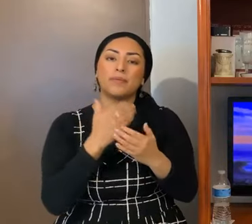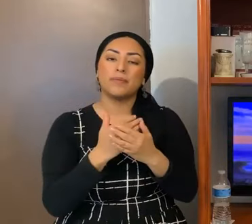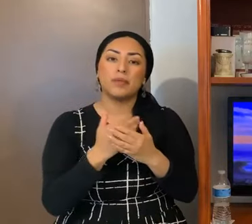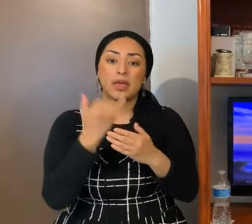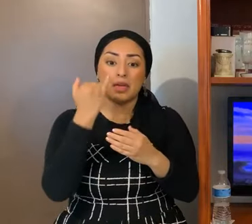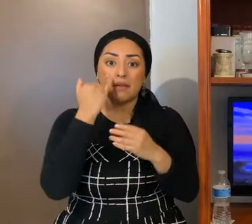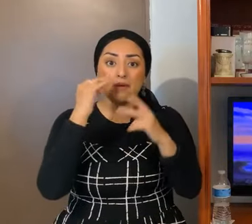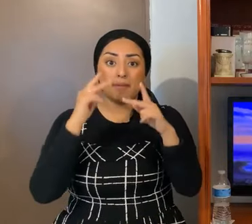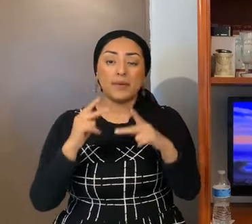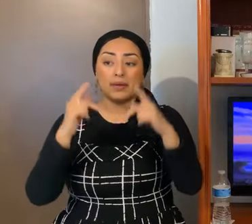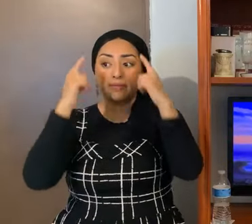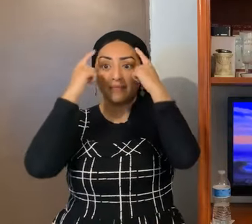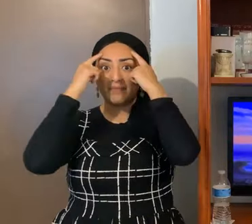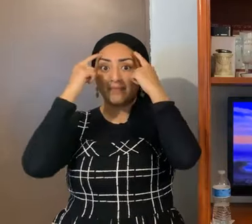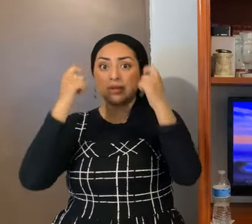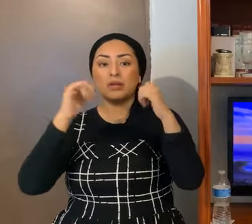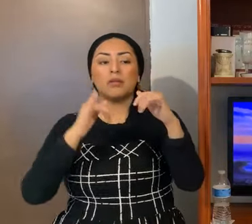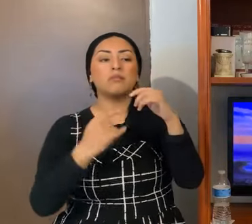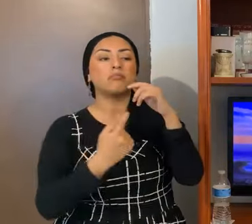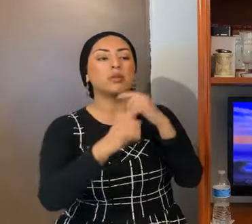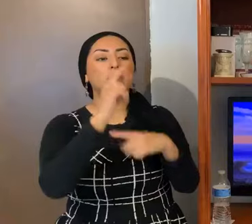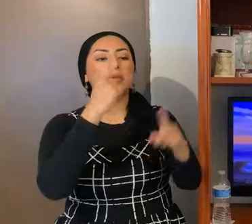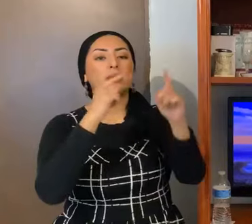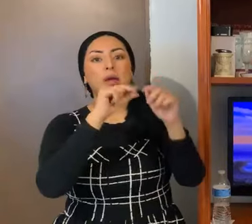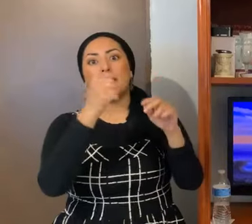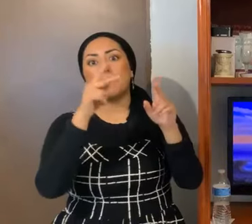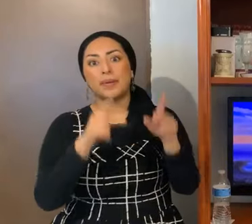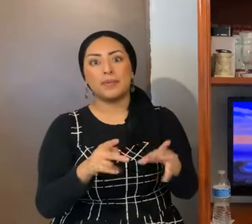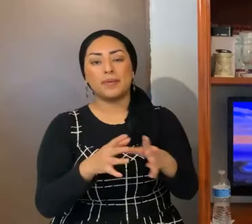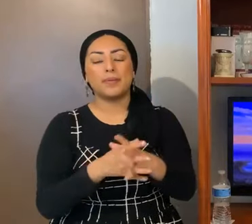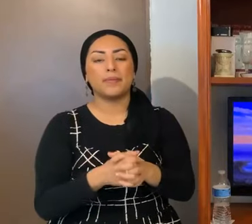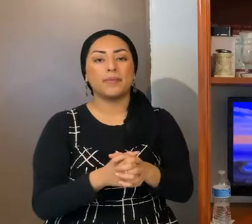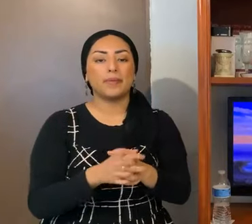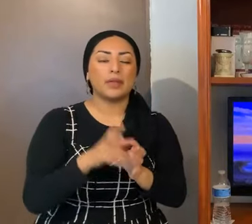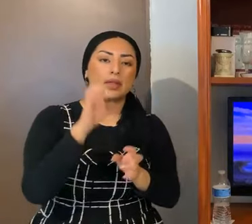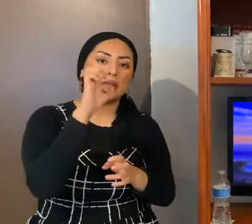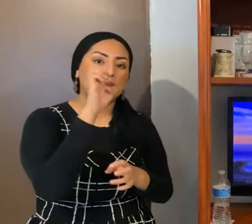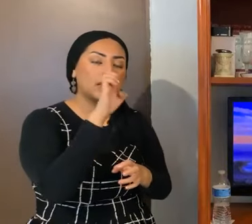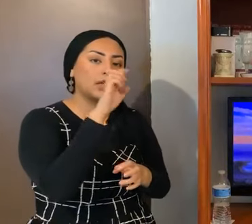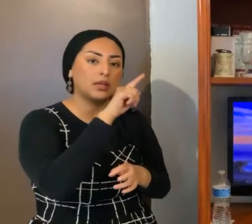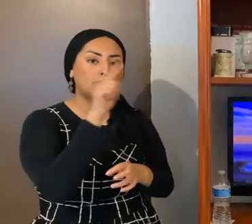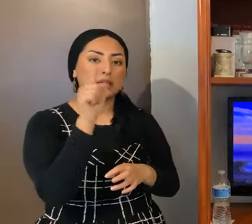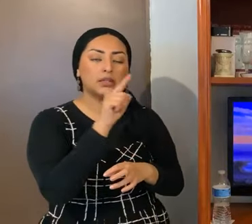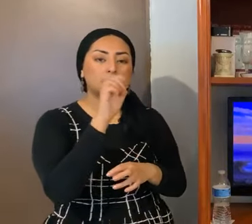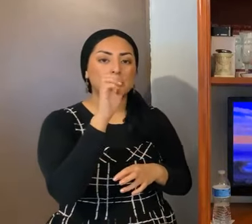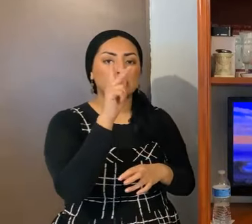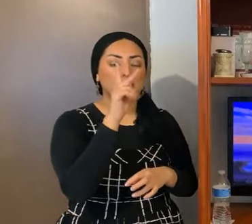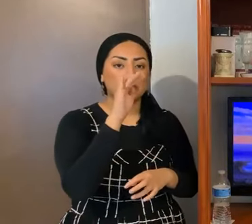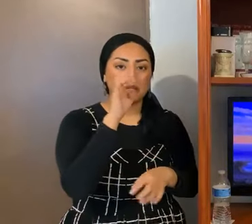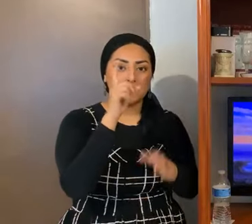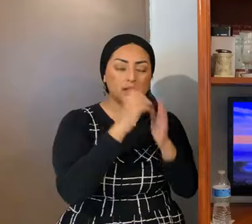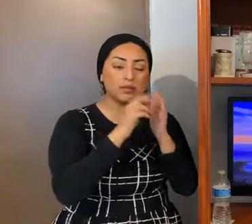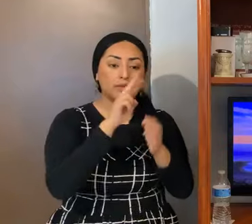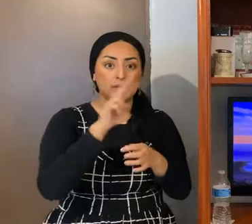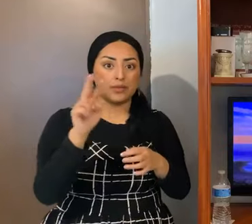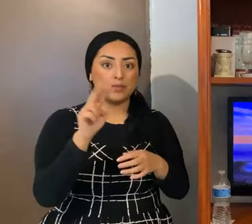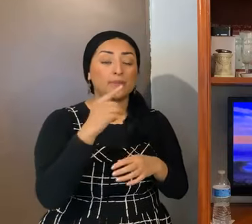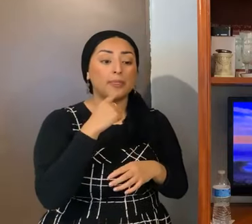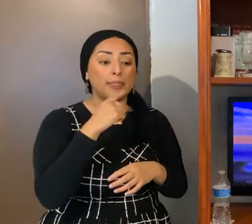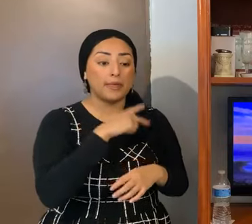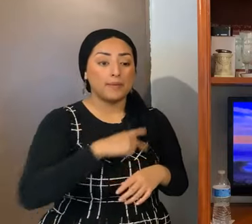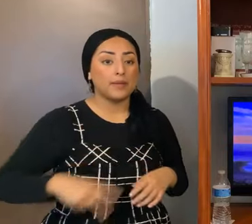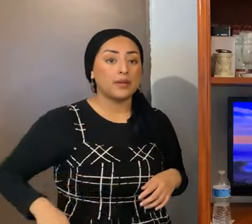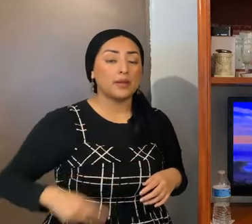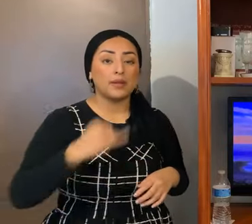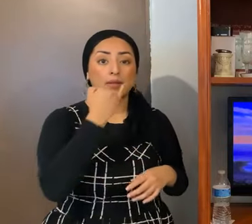es idólatra va a tratar mal a los demás. Ezequiel 22, verso 6 en adelante. He aquí los príncipes de Israel, cada